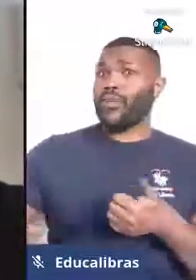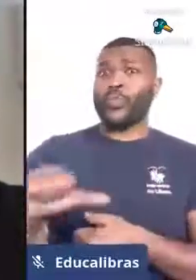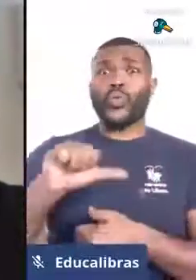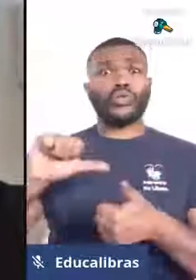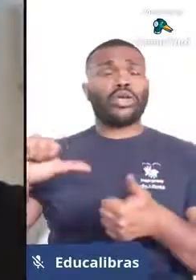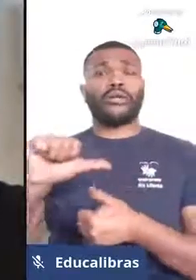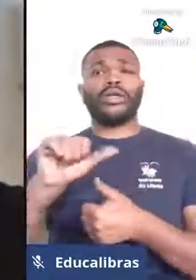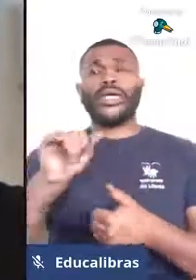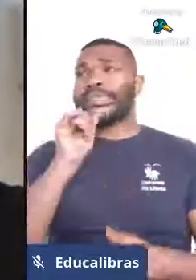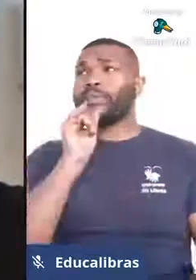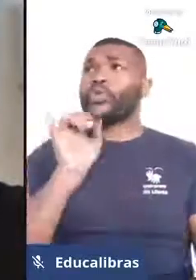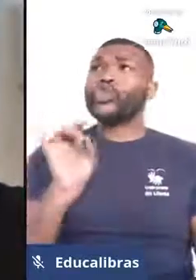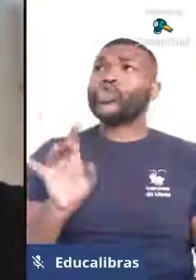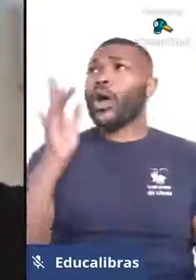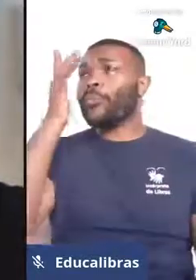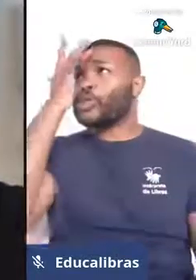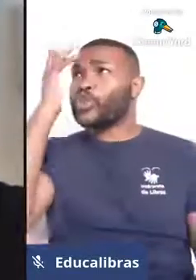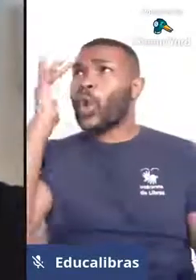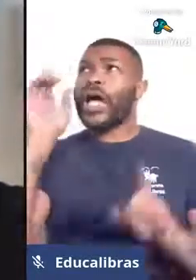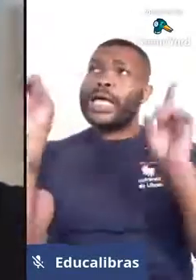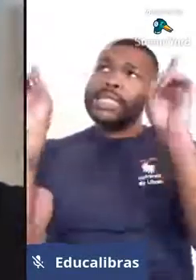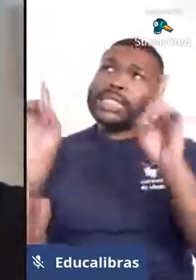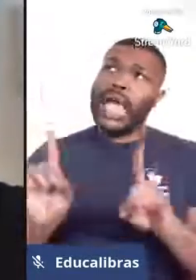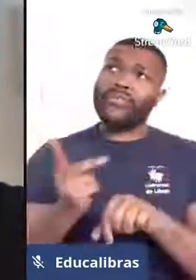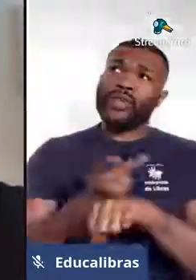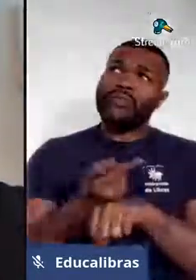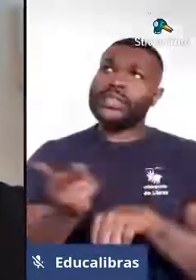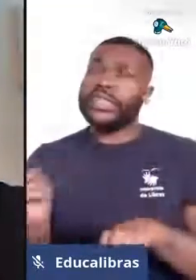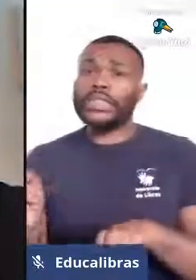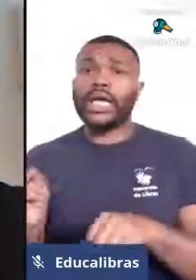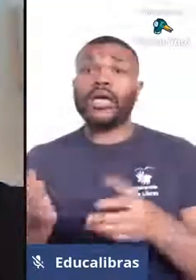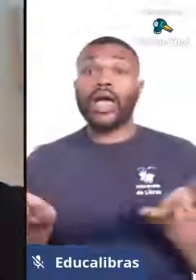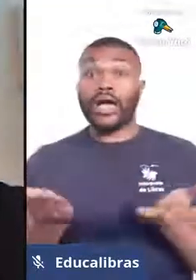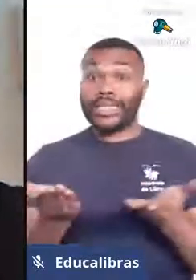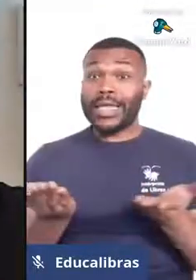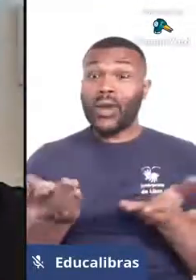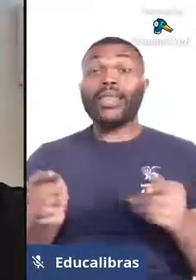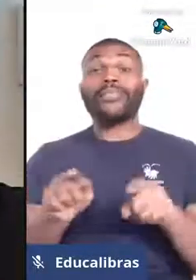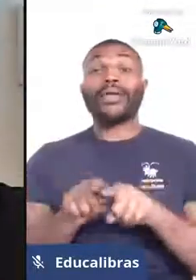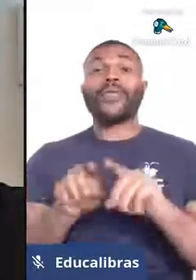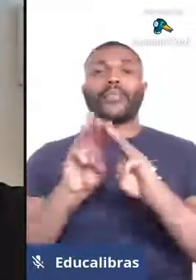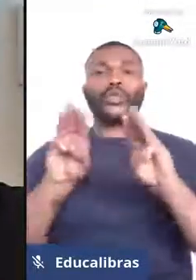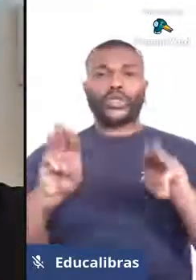com deficiência que visitaram, mas é para o Museu do Futebol. Então, o que aconteceu depois daquilo? Eu lembro